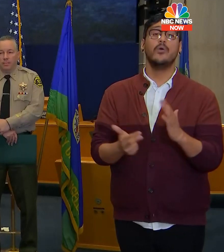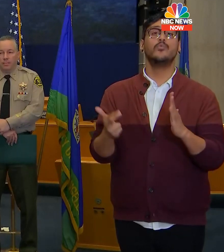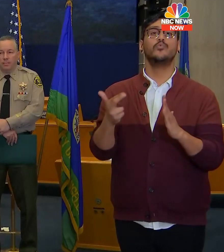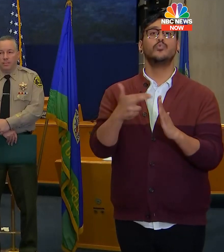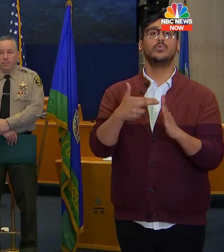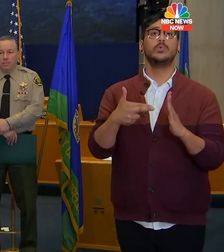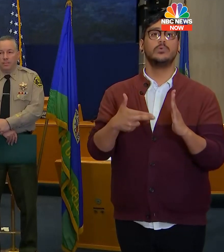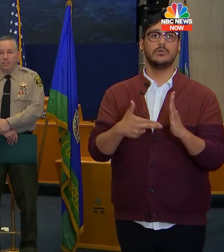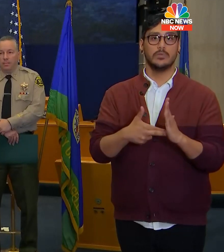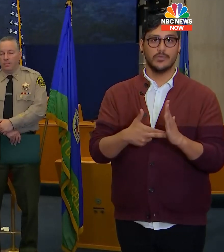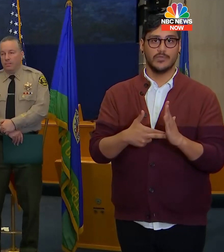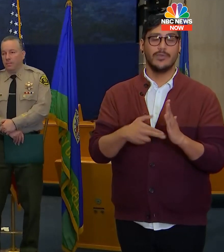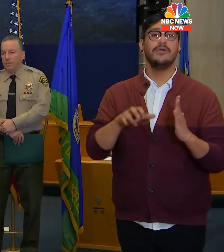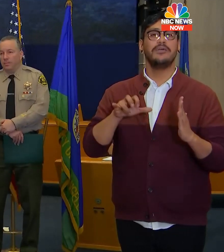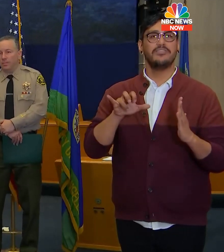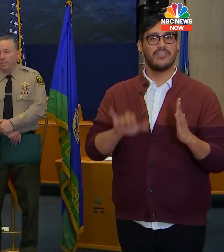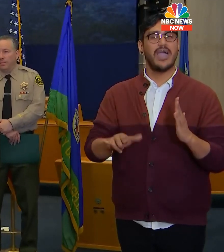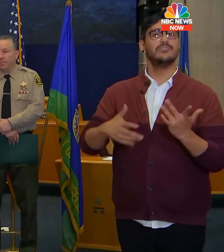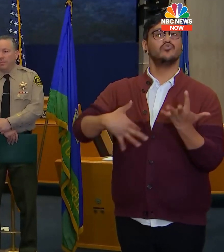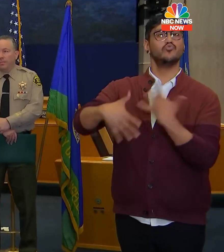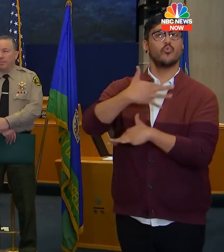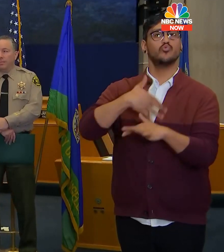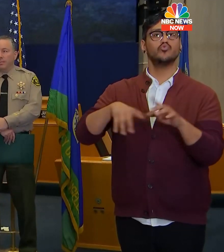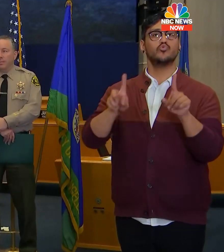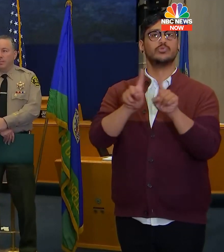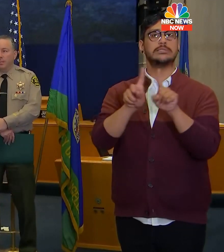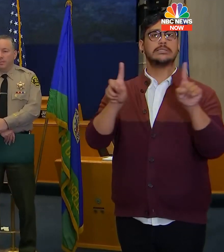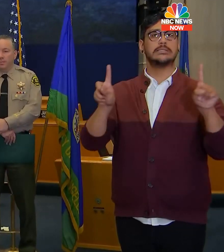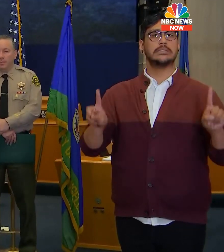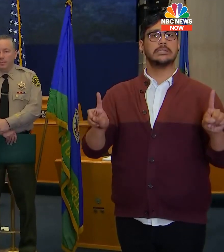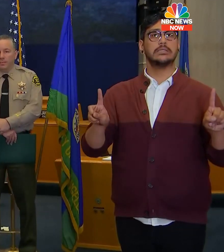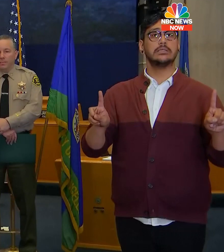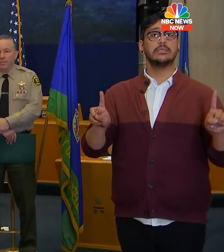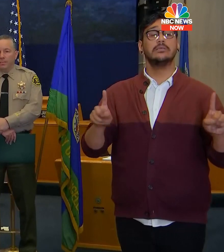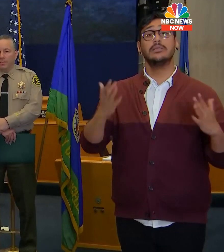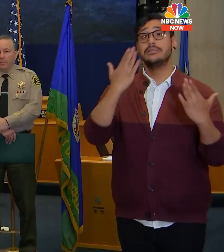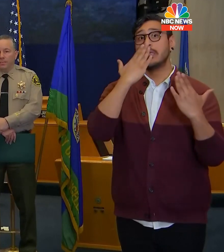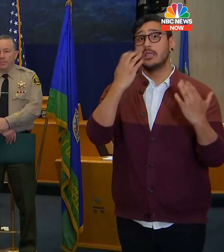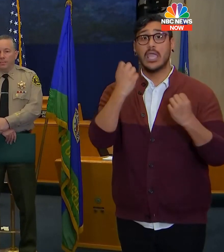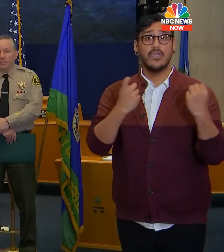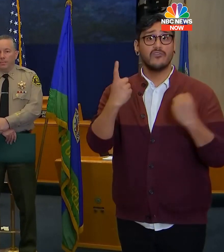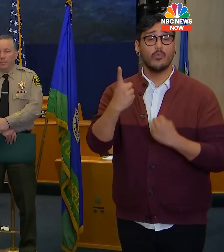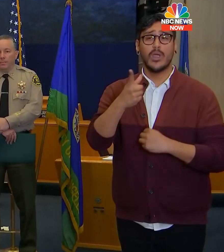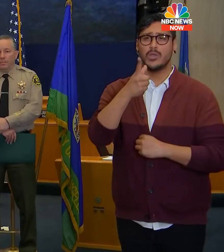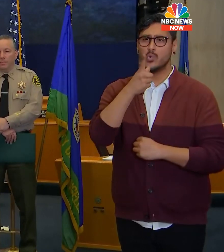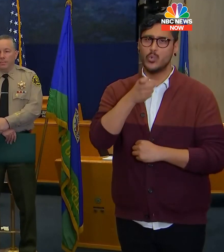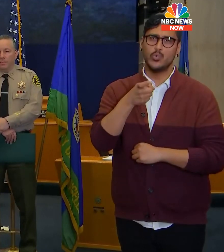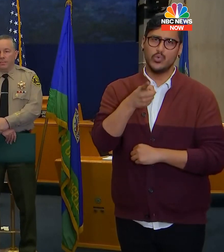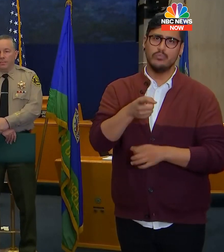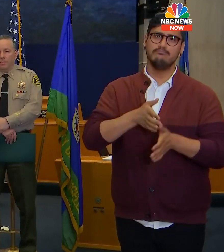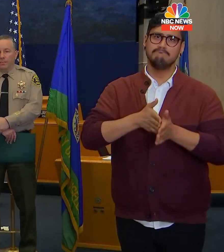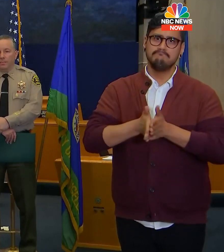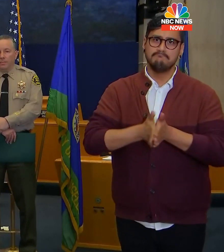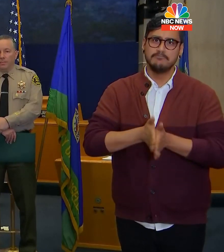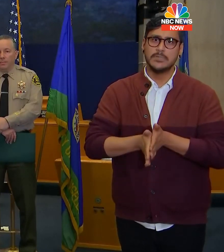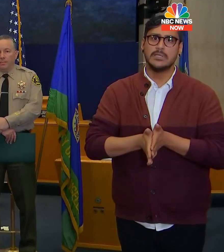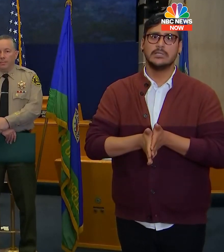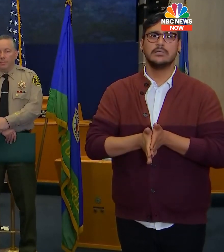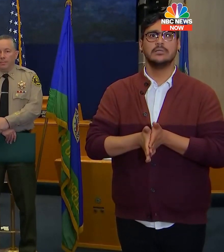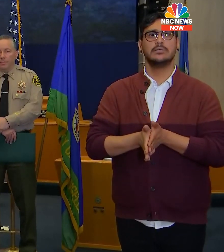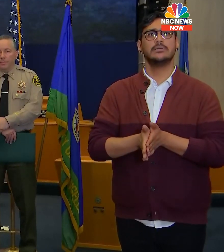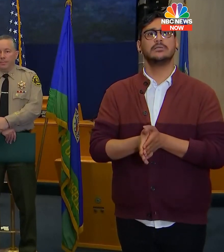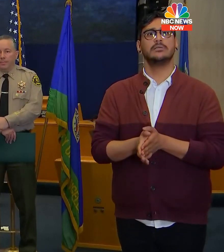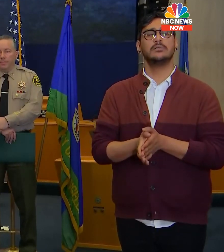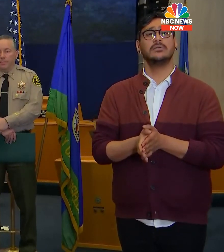requisitos del distanciamiento social. Gracias a todo lo que han sido diligentes. Y a